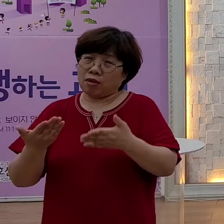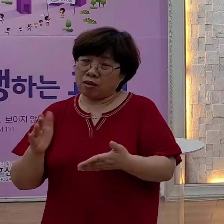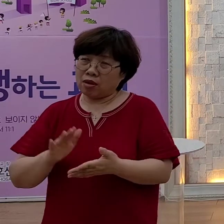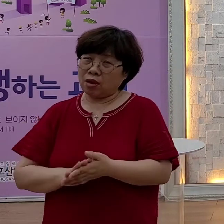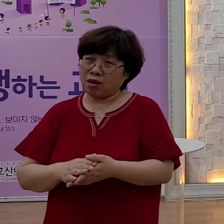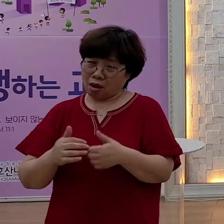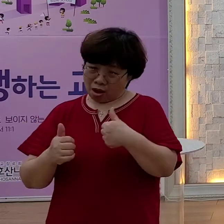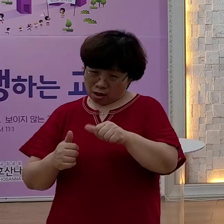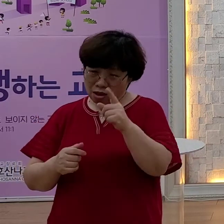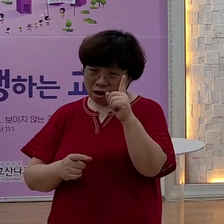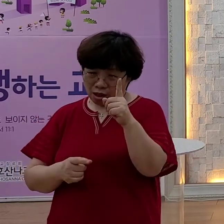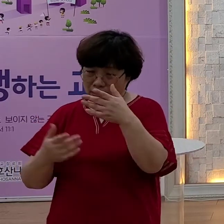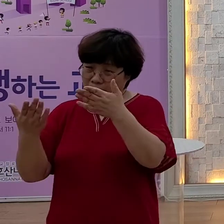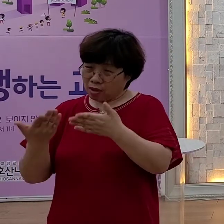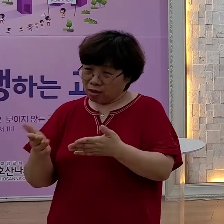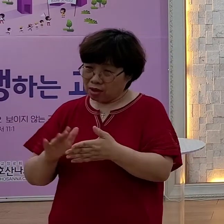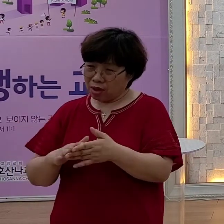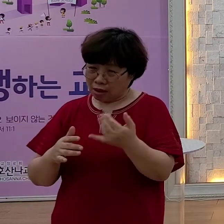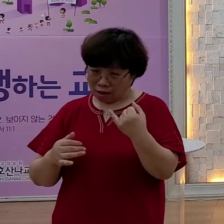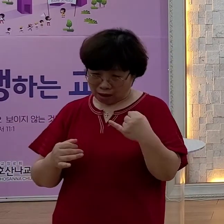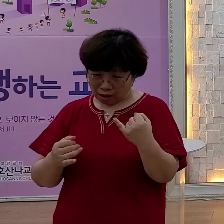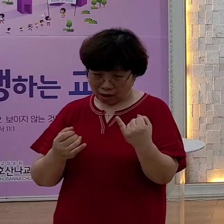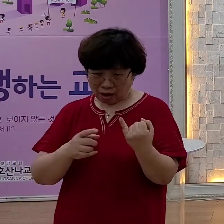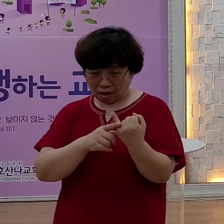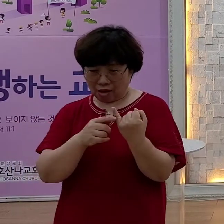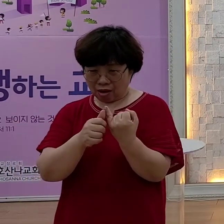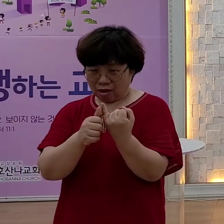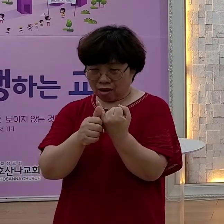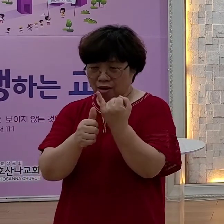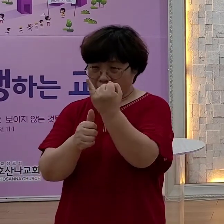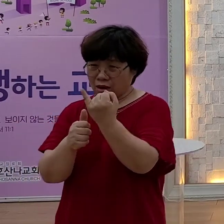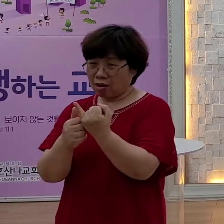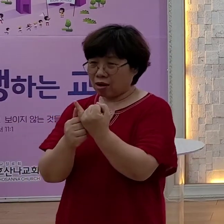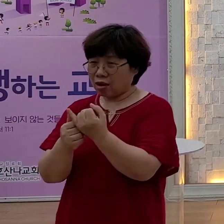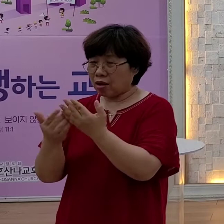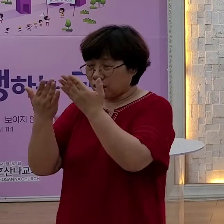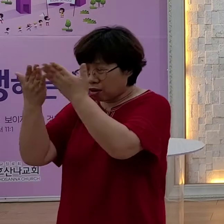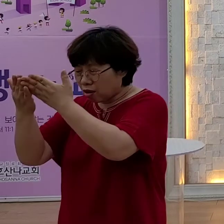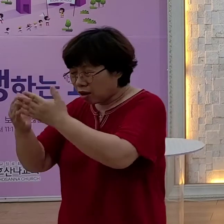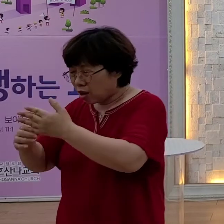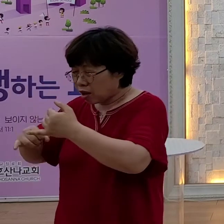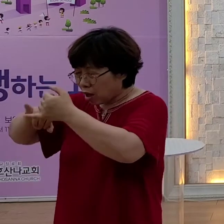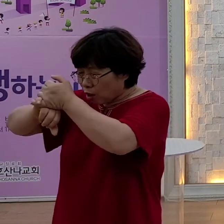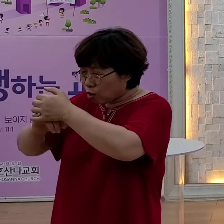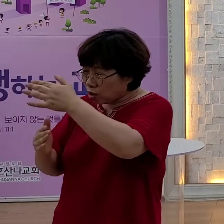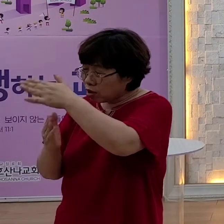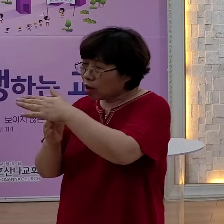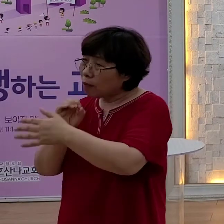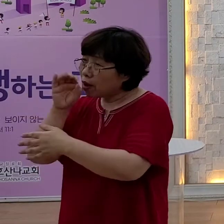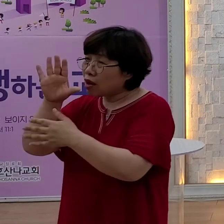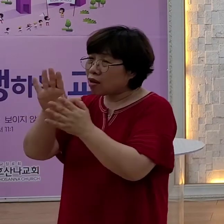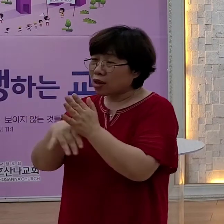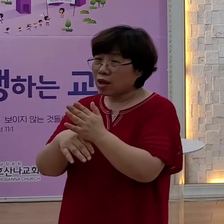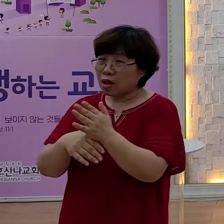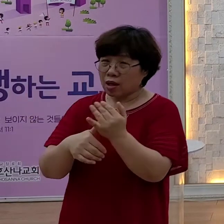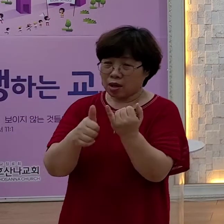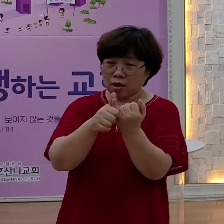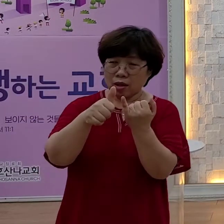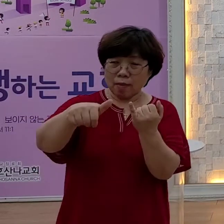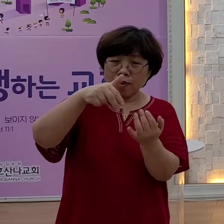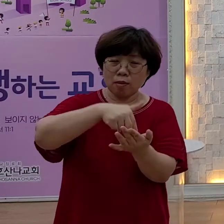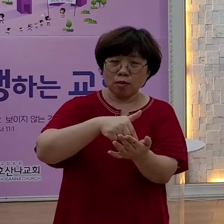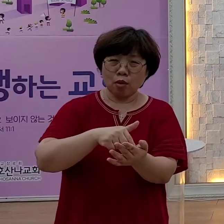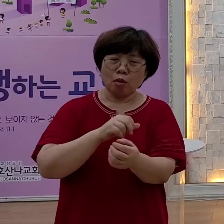하나님 앞에 바치기로 결정했다고 지금 젖된 다음에 애 갖다 준다니까 얼마나 당황스러웠겠어요. 남편이